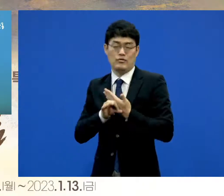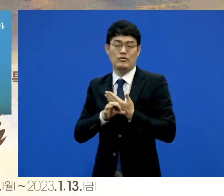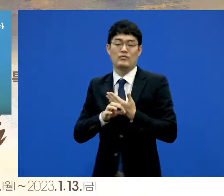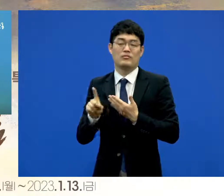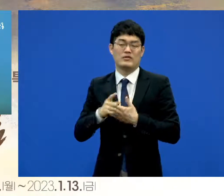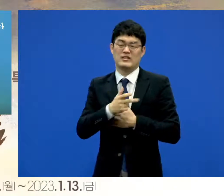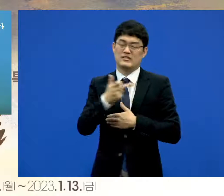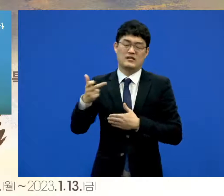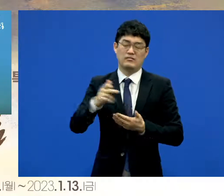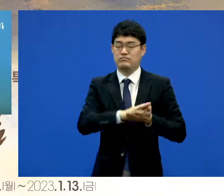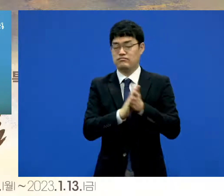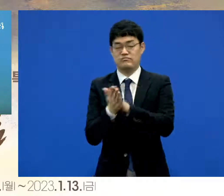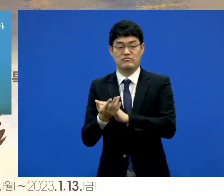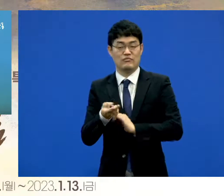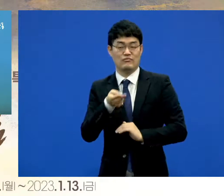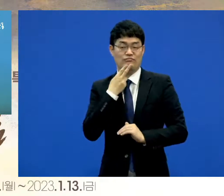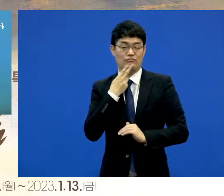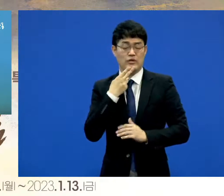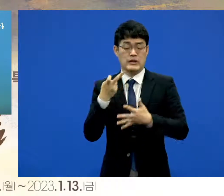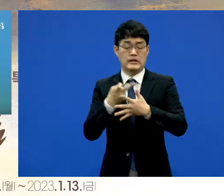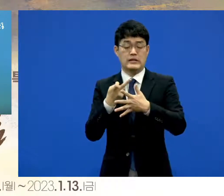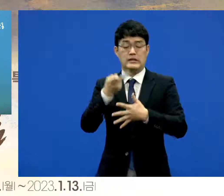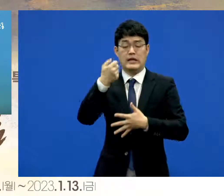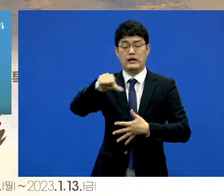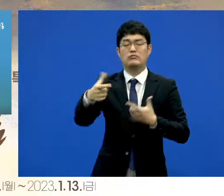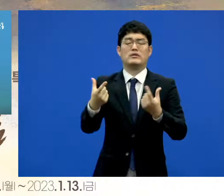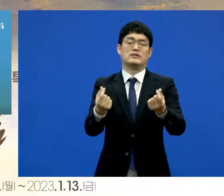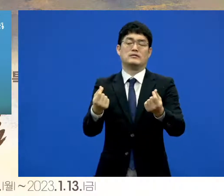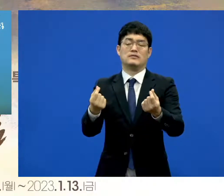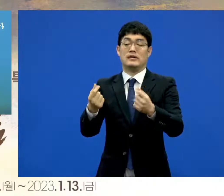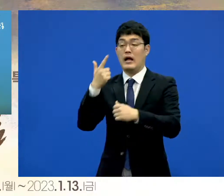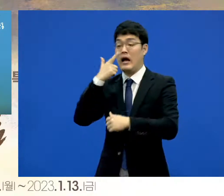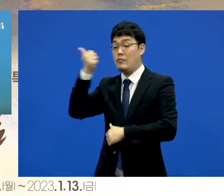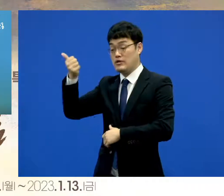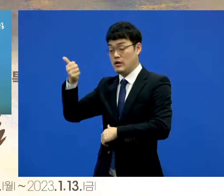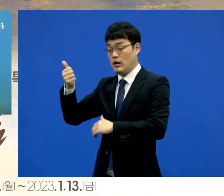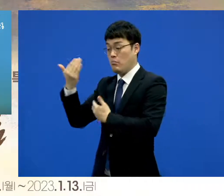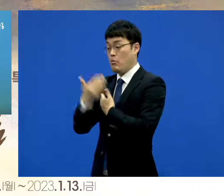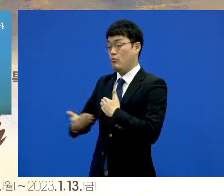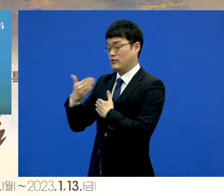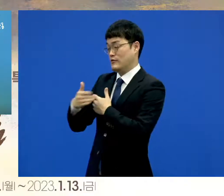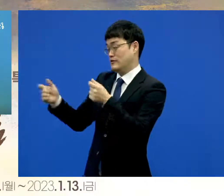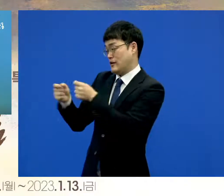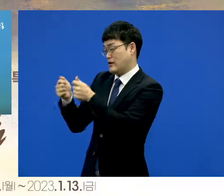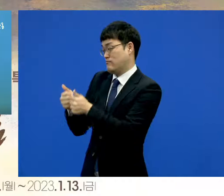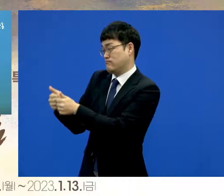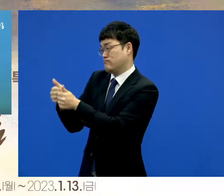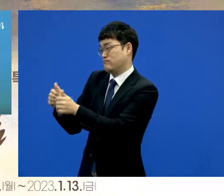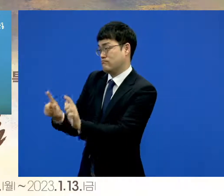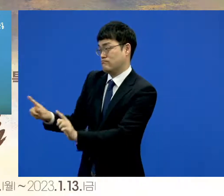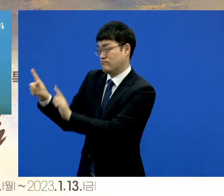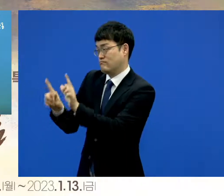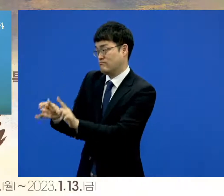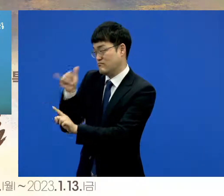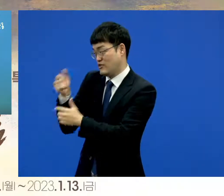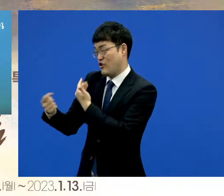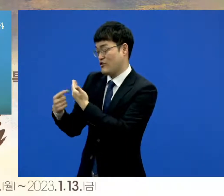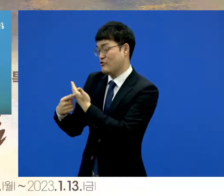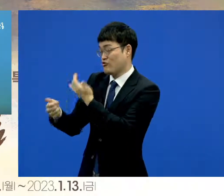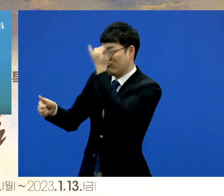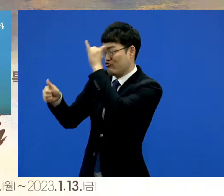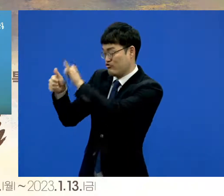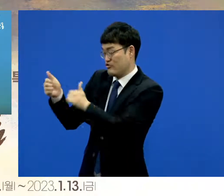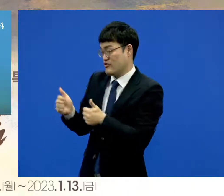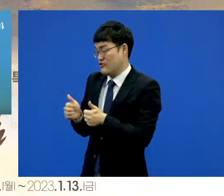그런 철저히 이해 타산을 따지며 일을 했습니다. 그 토론은 충성이고 그 토론은